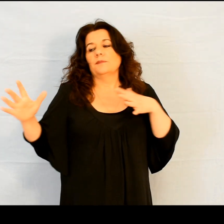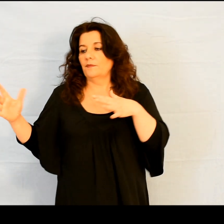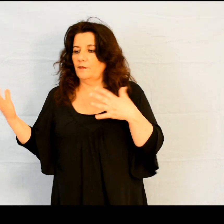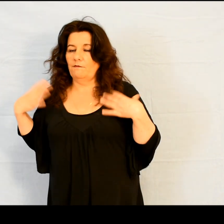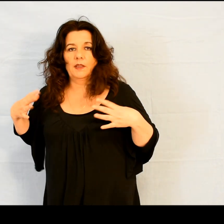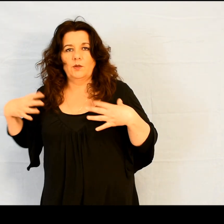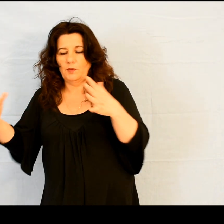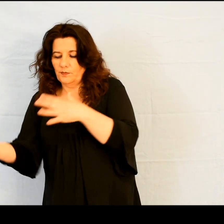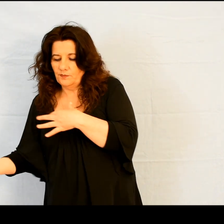dit :